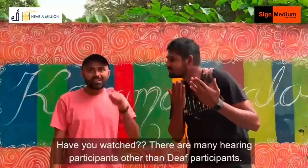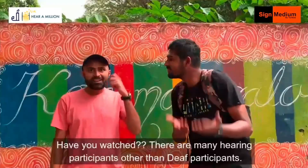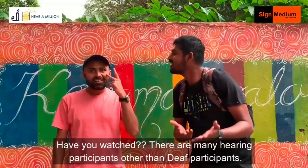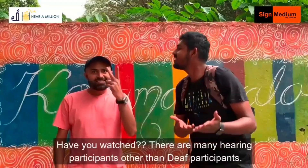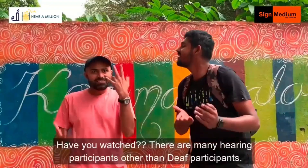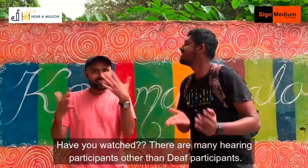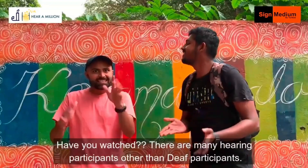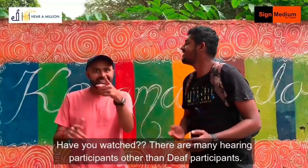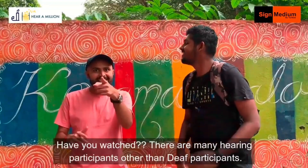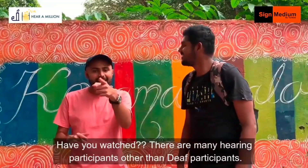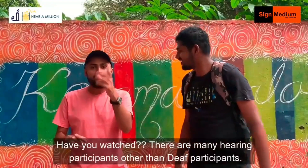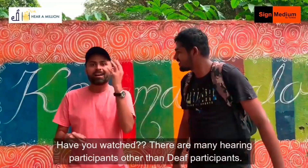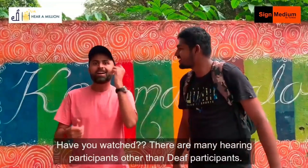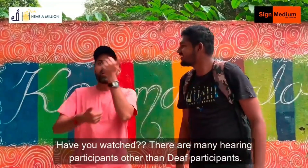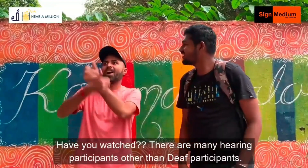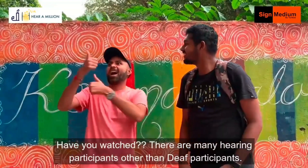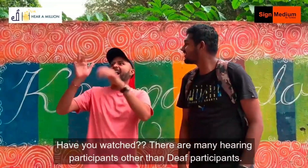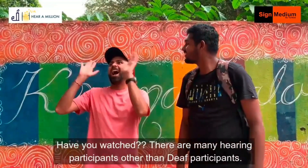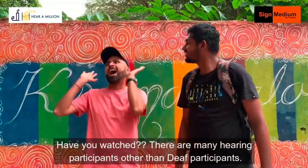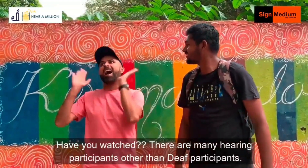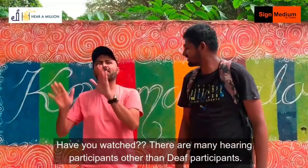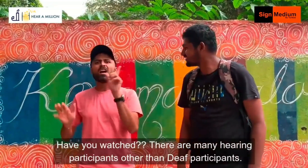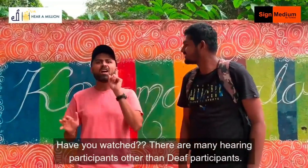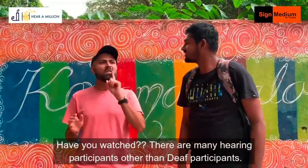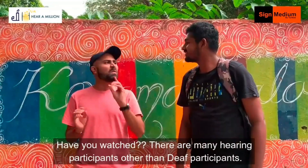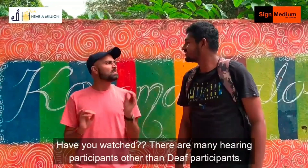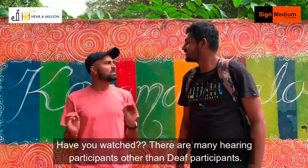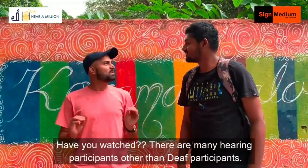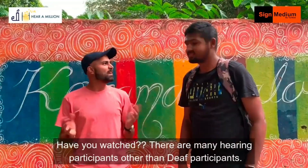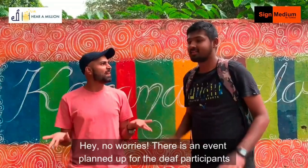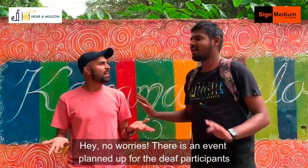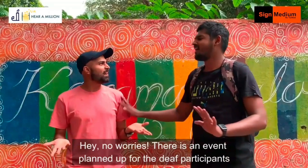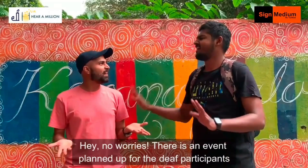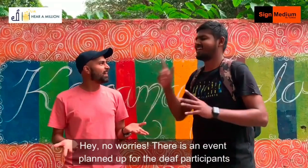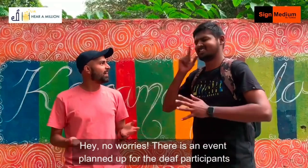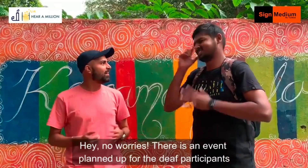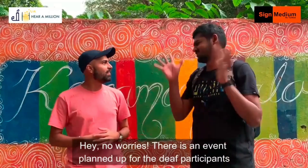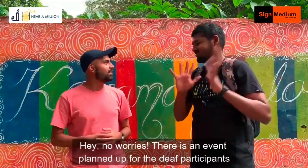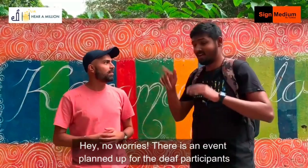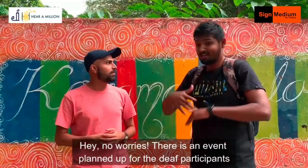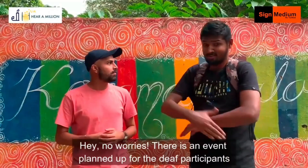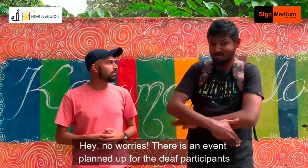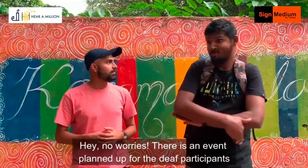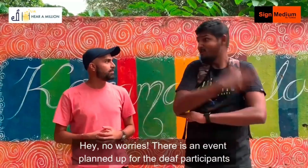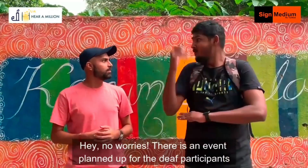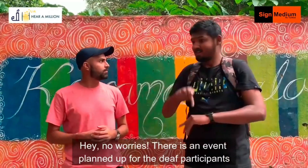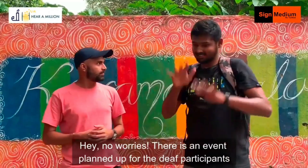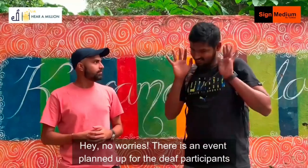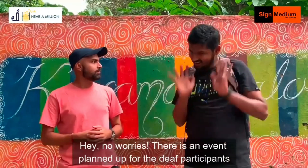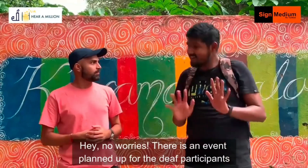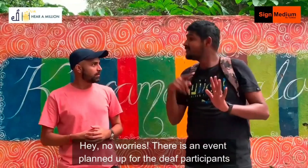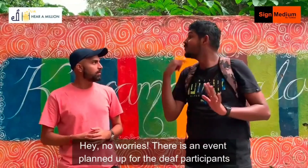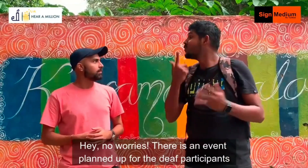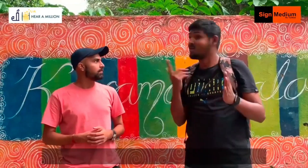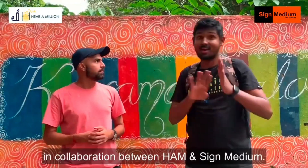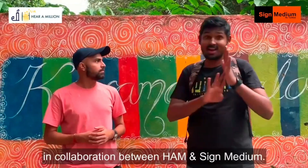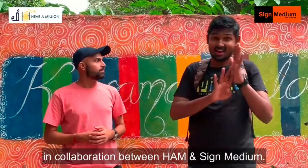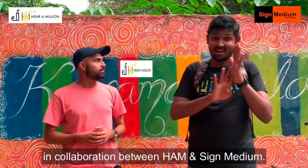है तो आपने वीडियो देखा इसमें तो सभी श्रवण लोग द लोग तो नहीं द चिंता की कोई बात नहीं है हम यहां पे